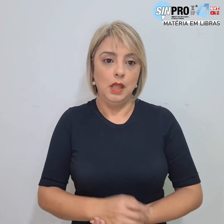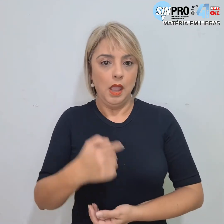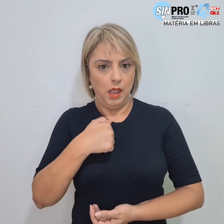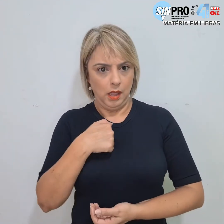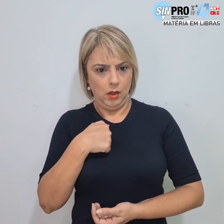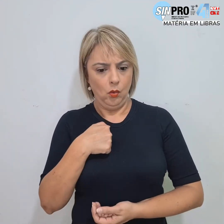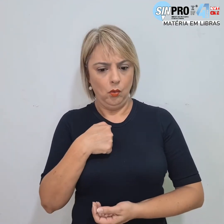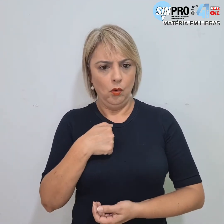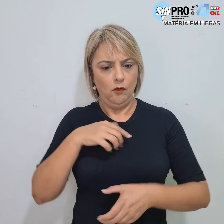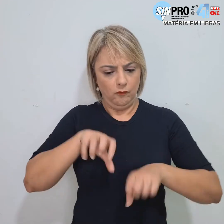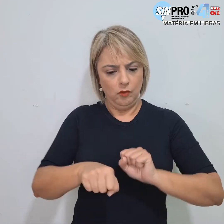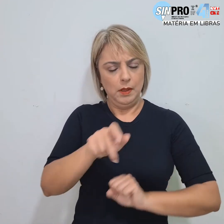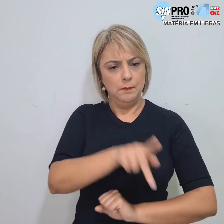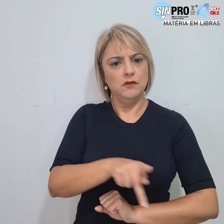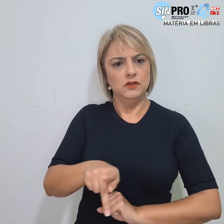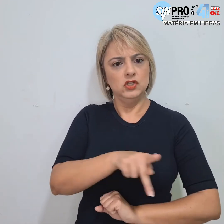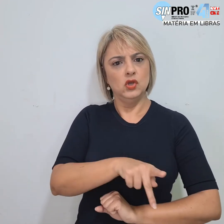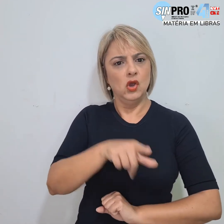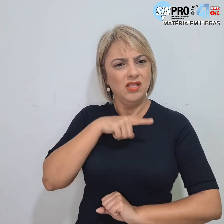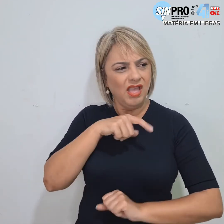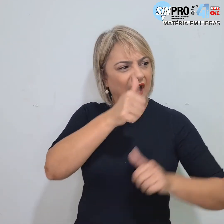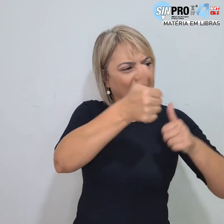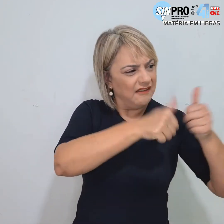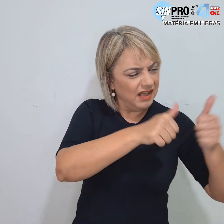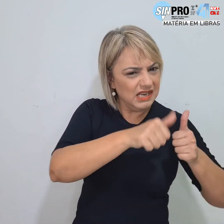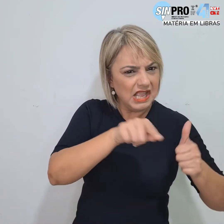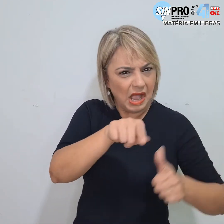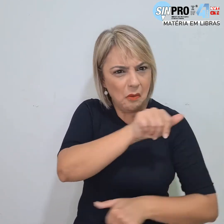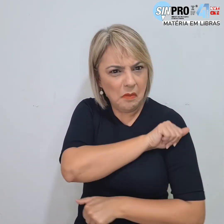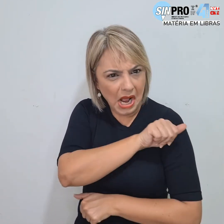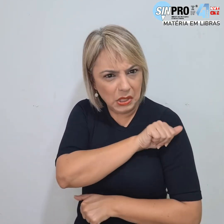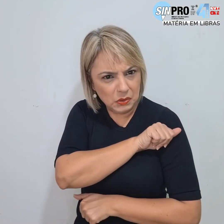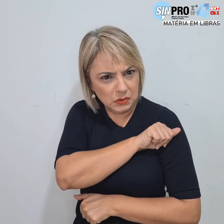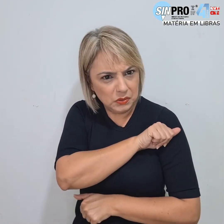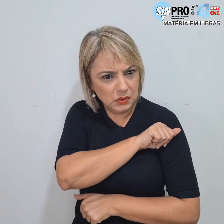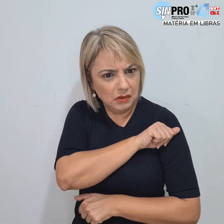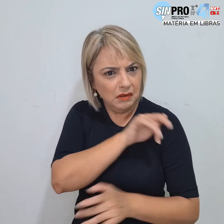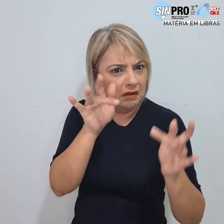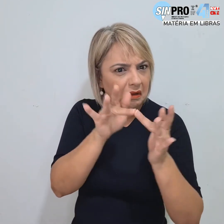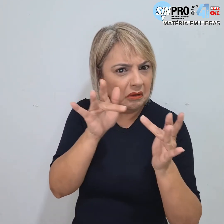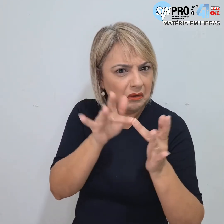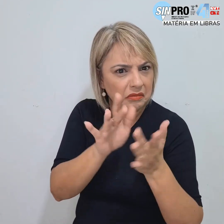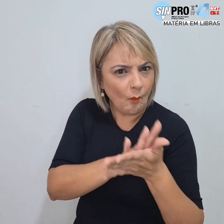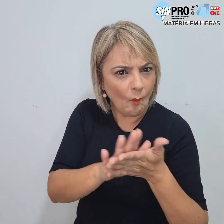Eu, enquanto professor, terei de avaliar um estudante com o qual meu contato foi zero.